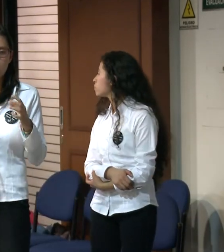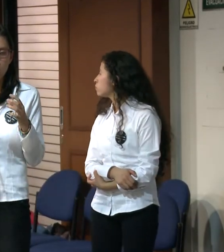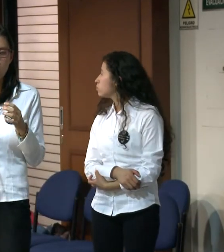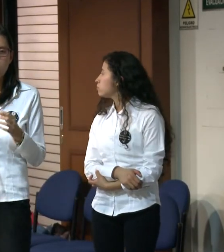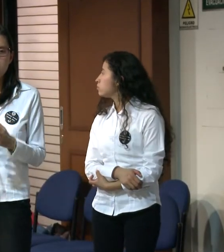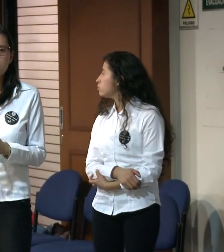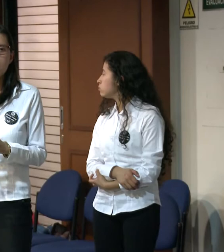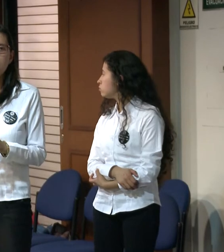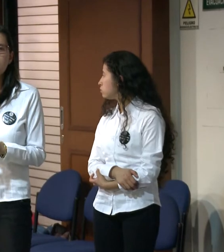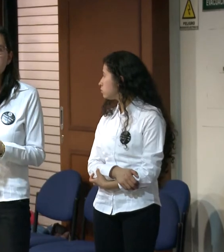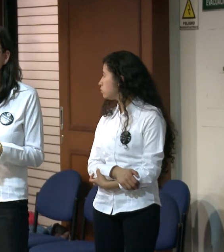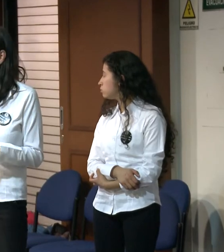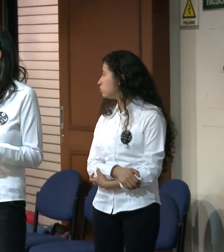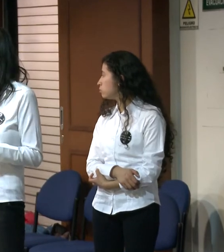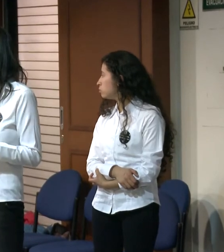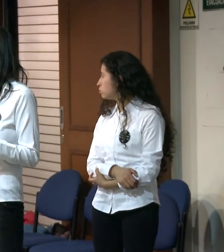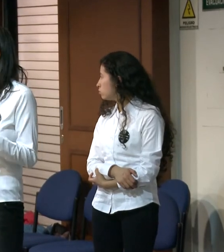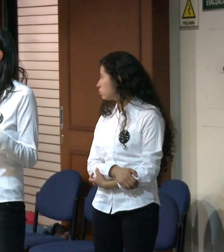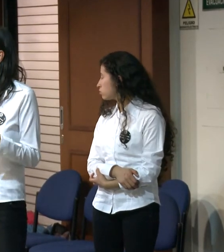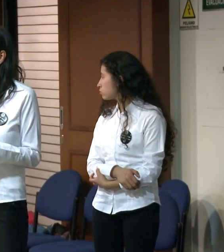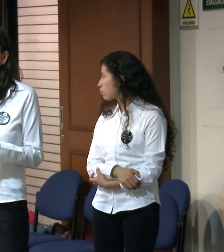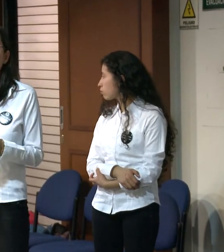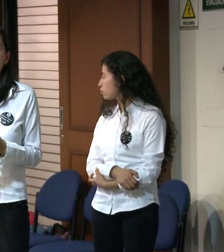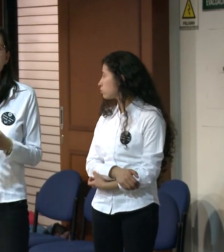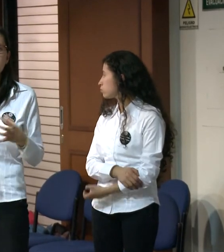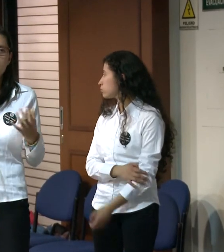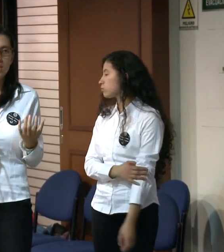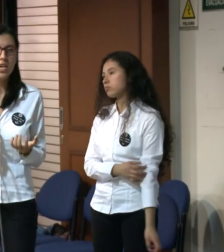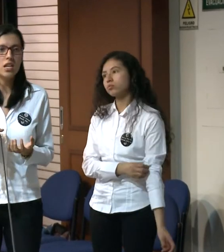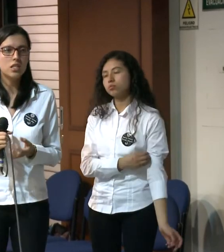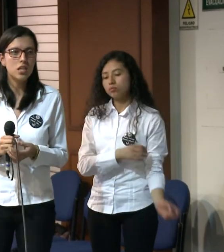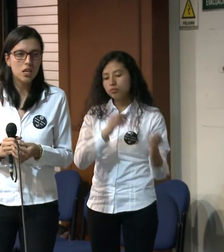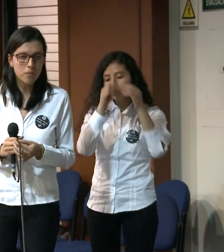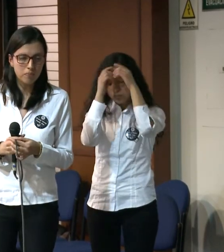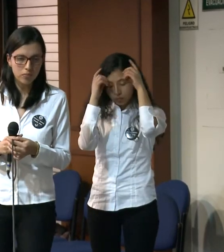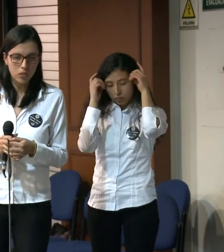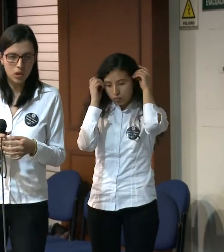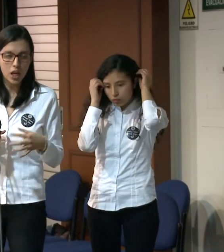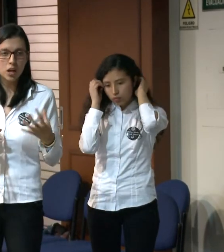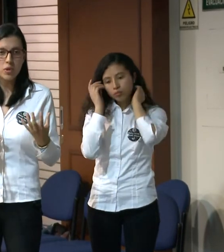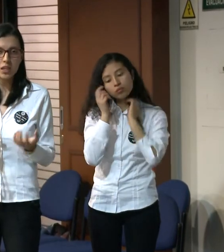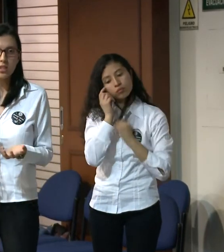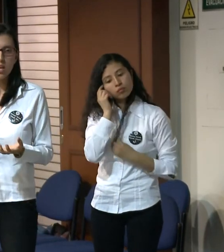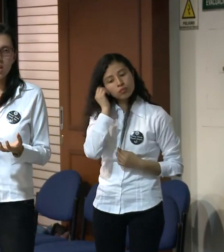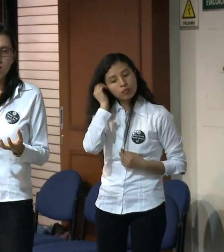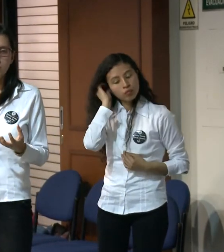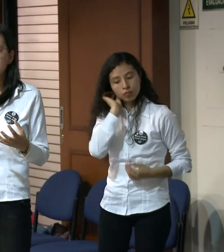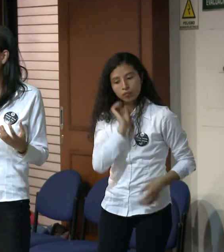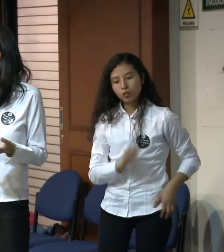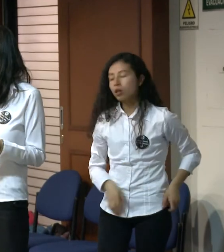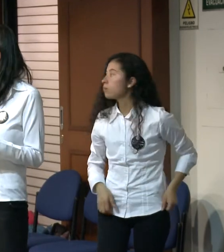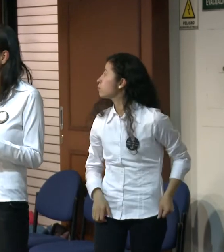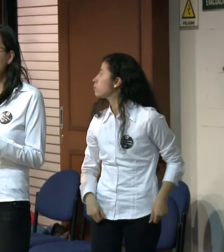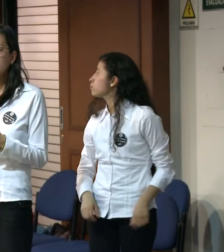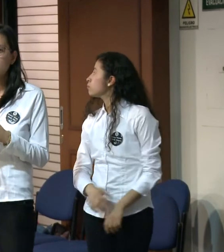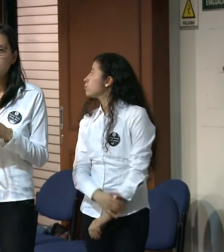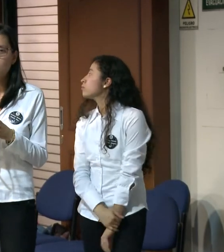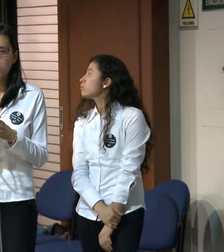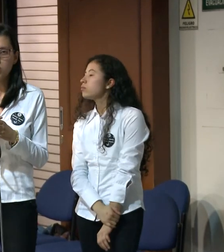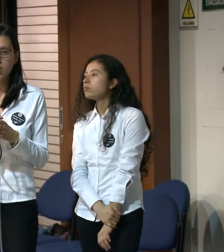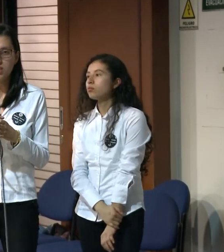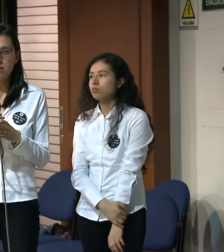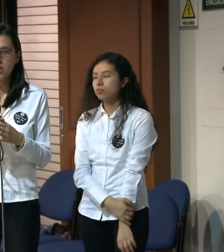propuestas por escenario con el objetivo de poner en práctica todas esas estrategias y herramientas dialogadas durante